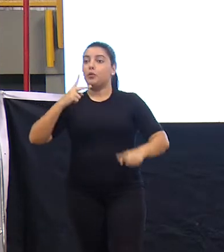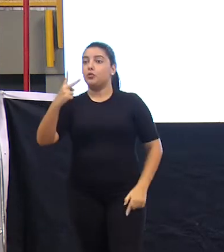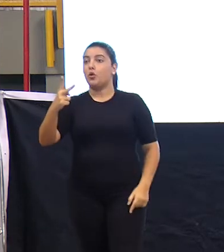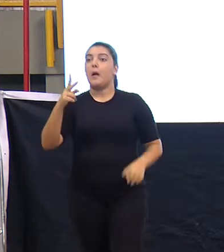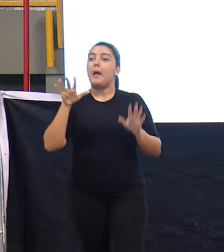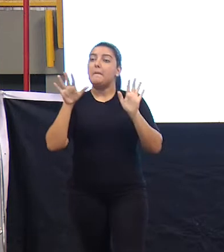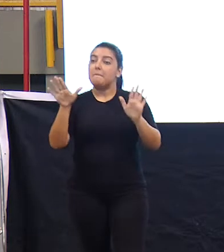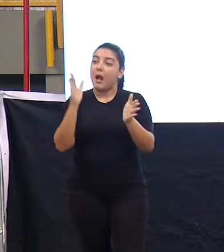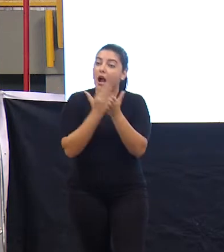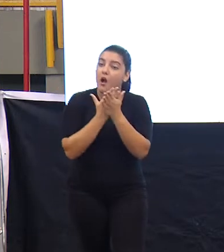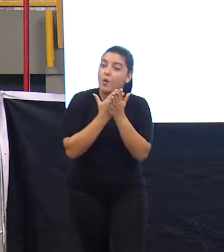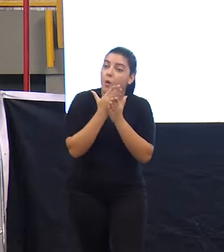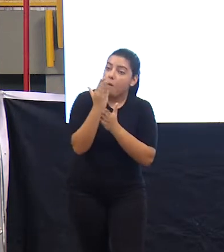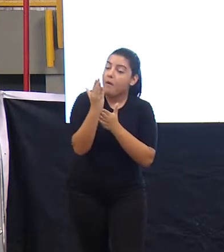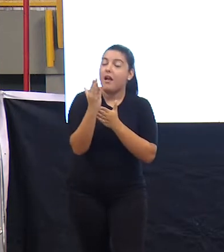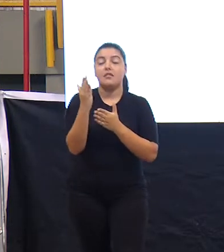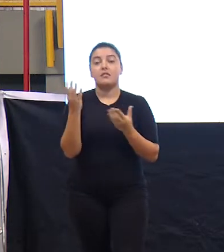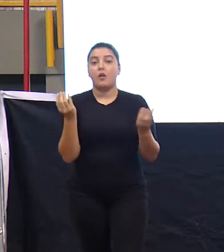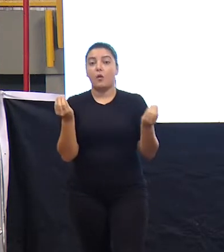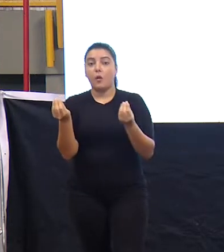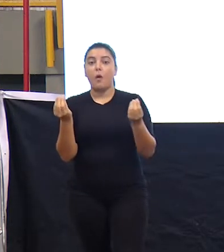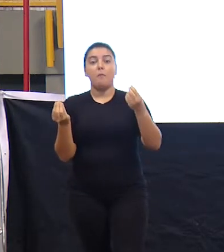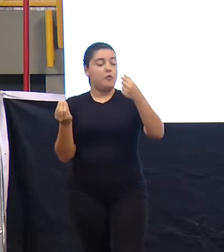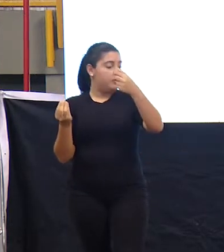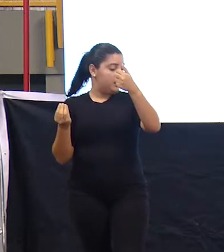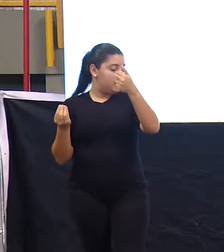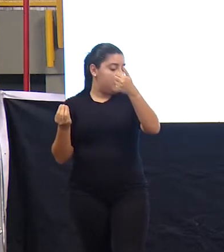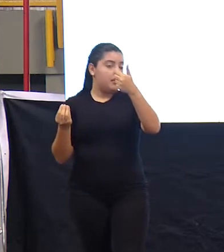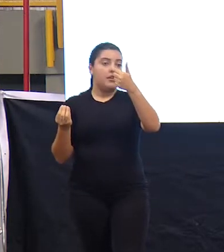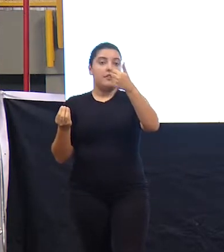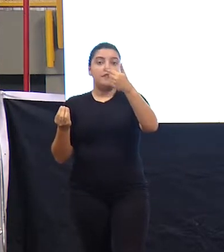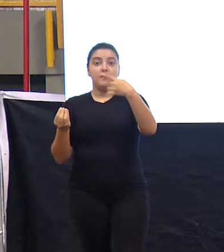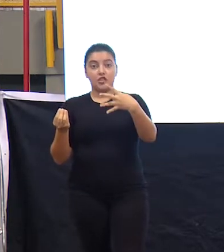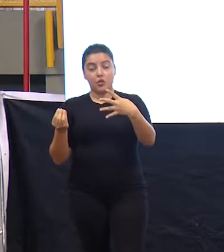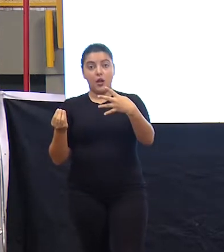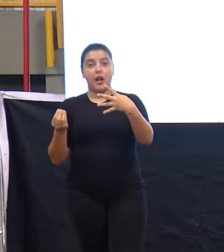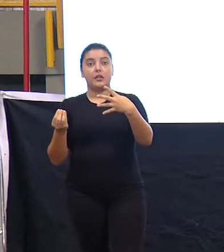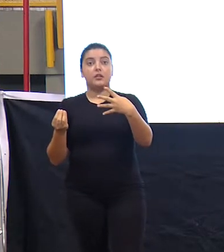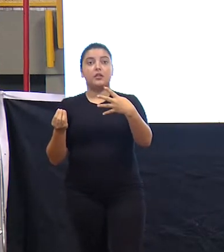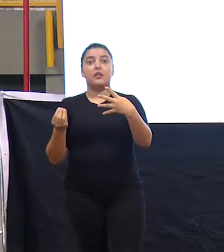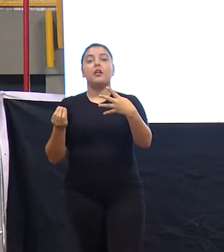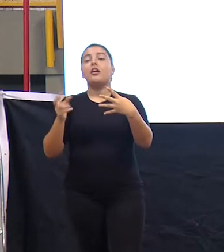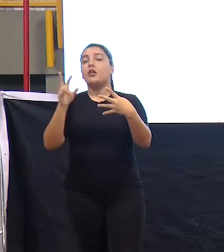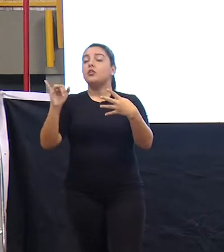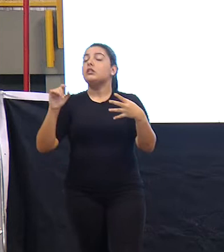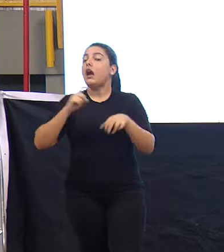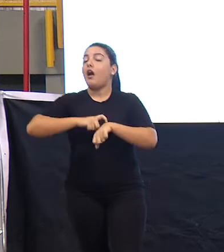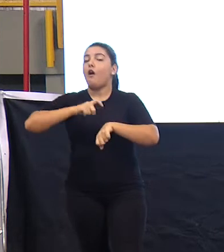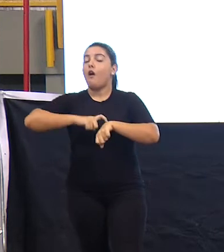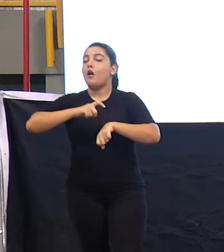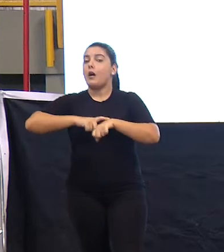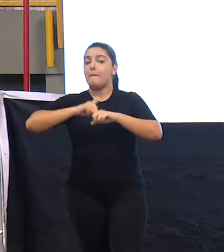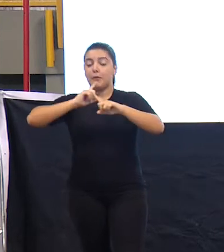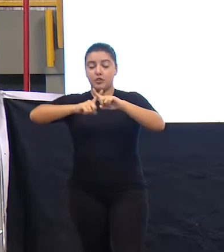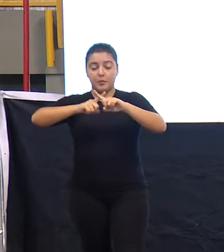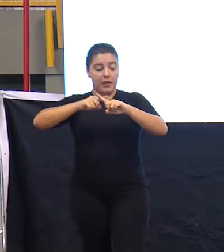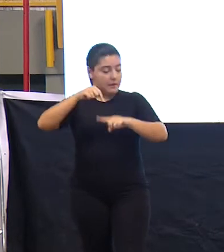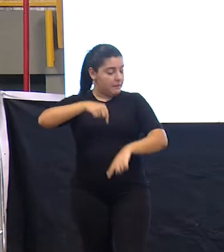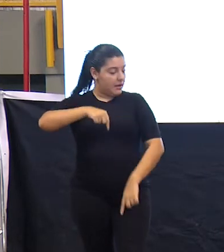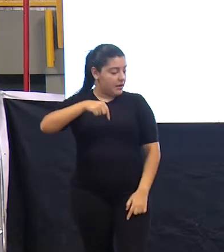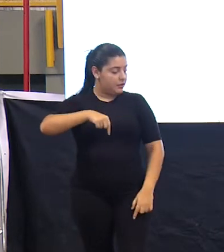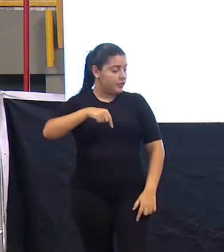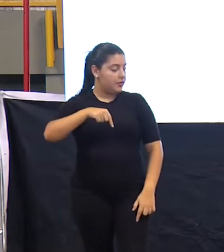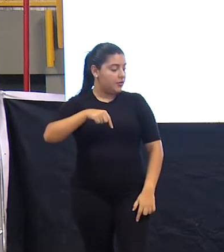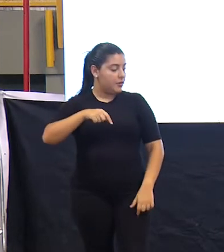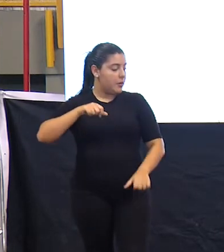que você começa multiplicando por 2 em cima, 24. Porque quando eu multiplicar por 2 embaixo, ele vira